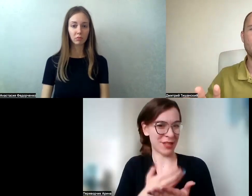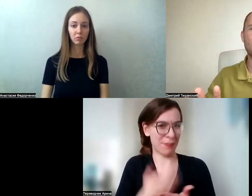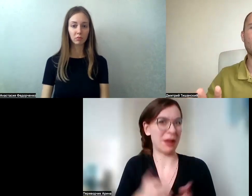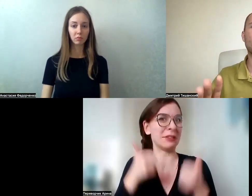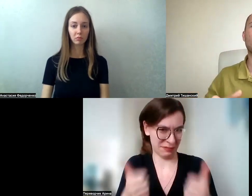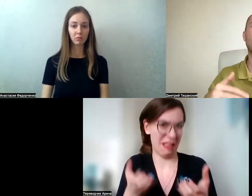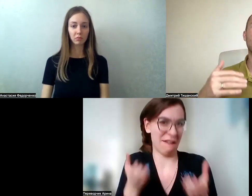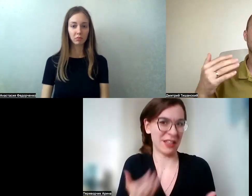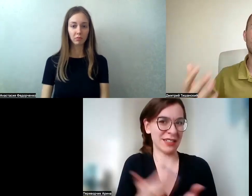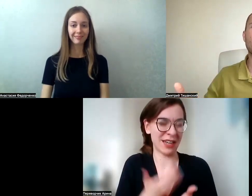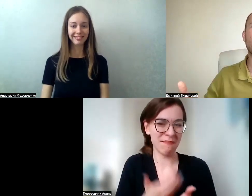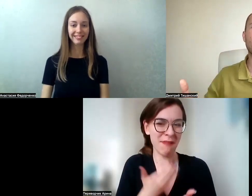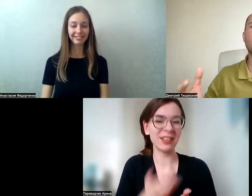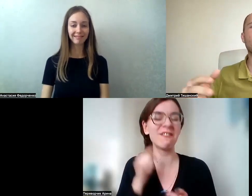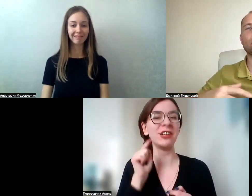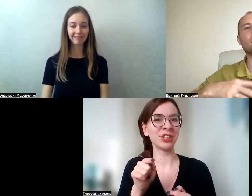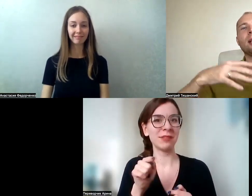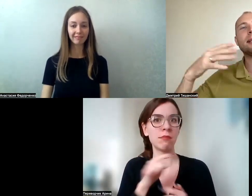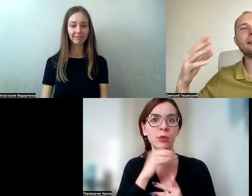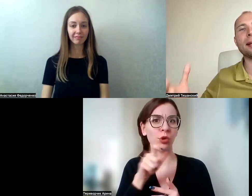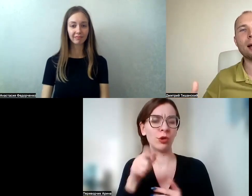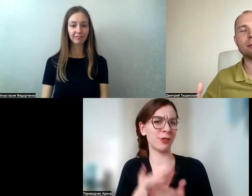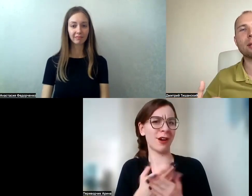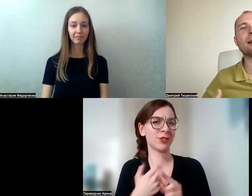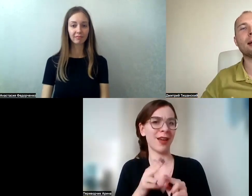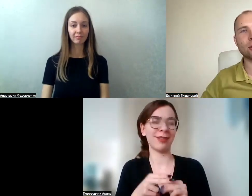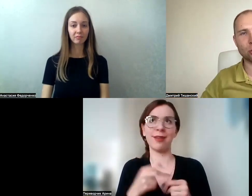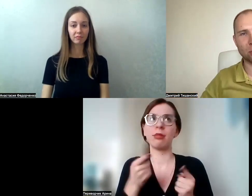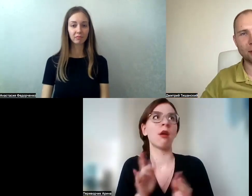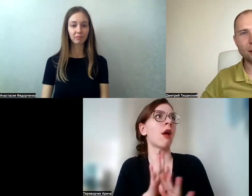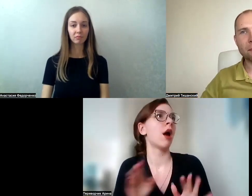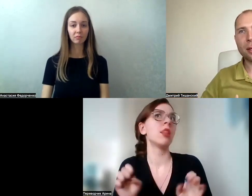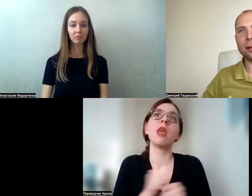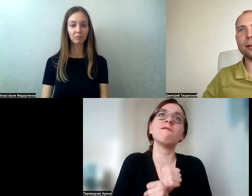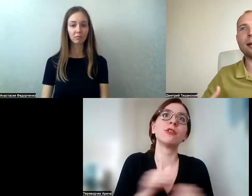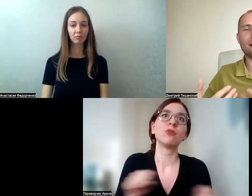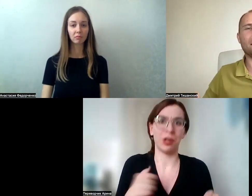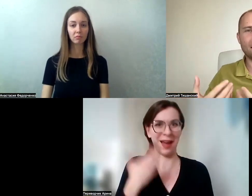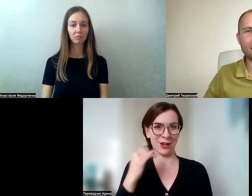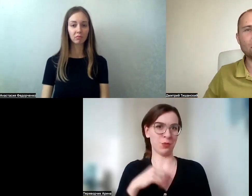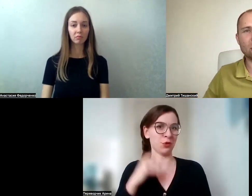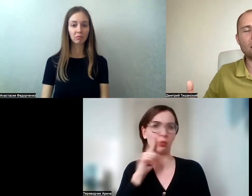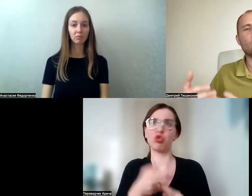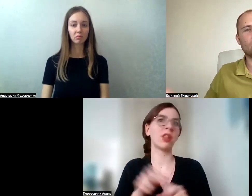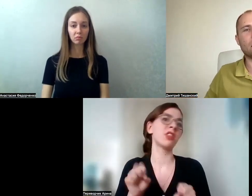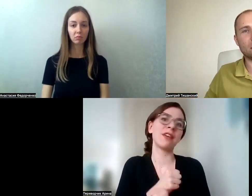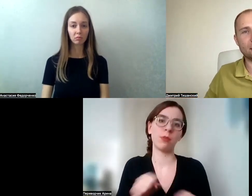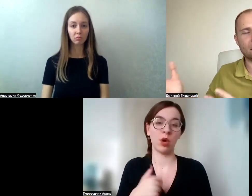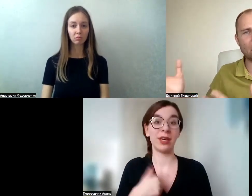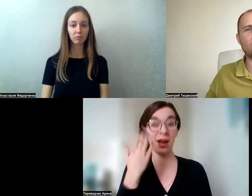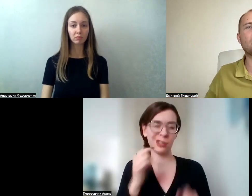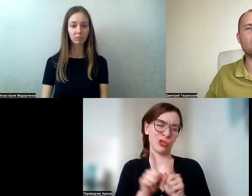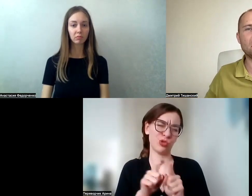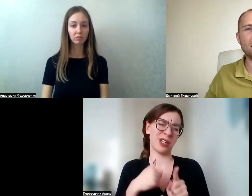деньги, про которые, ну, многие люди кажутся, что это для них нереально. Вот как я раньше думал. Я раньше, ну, я тоже там